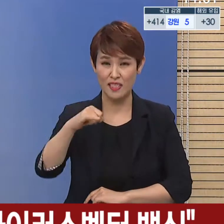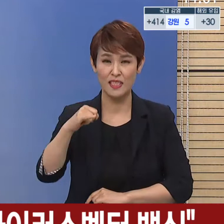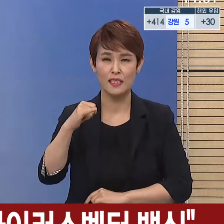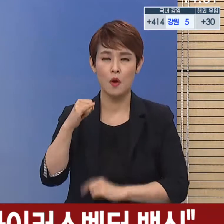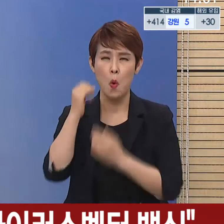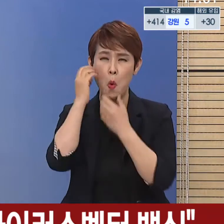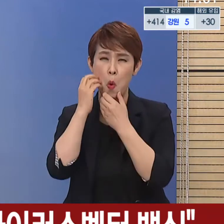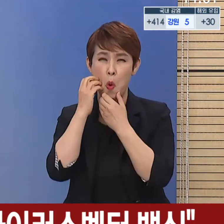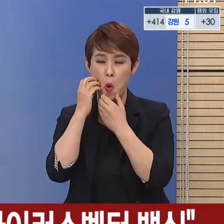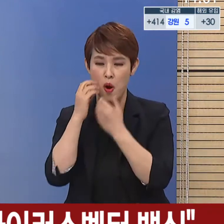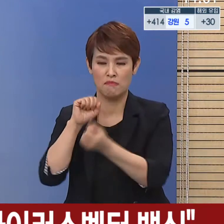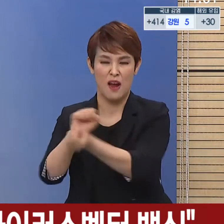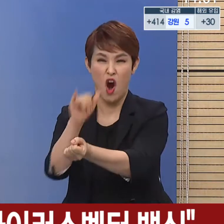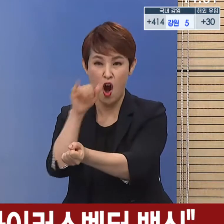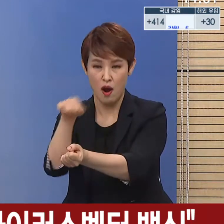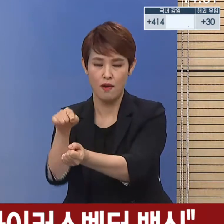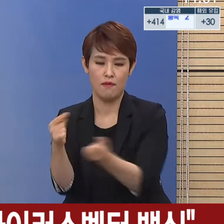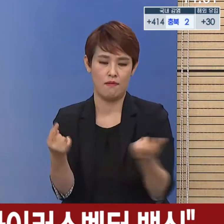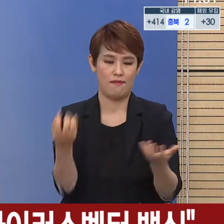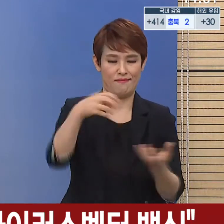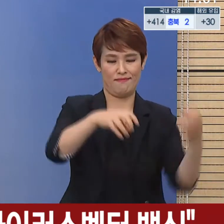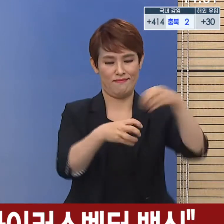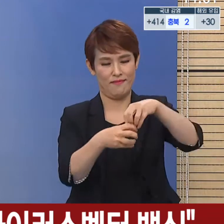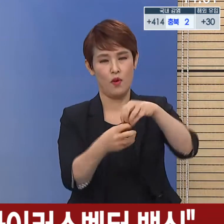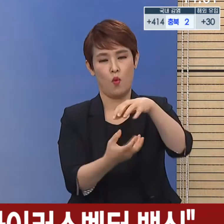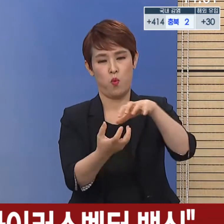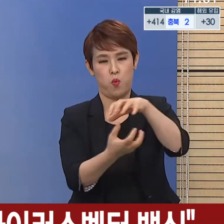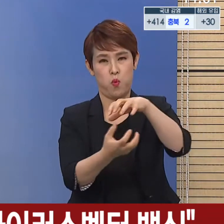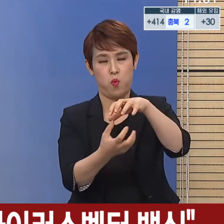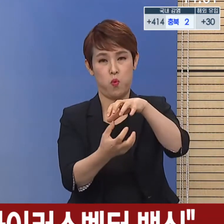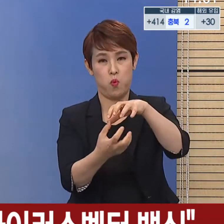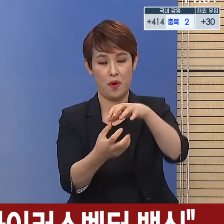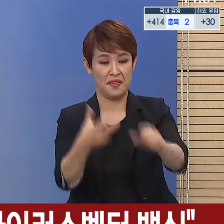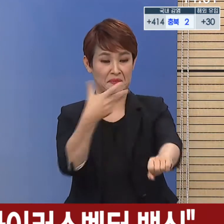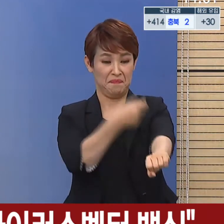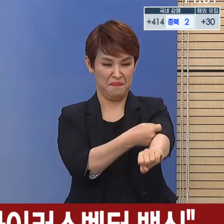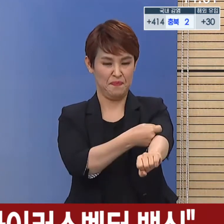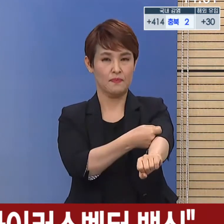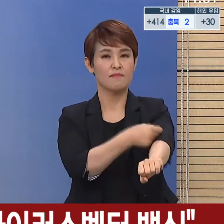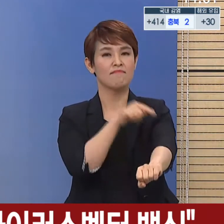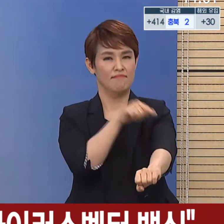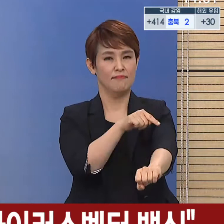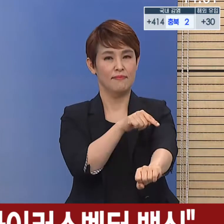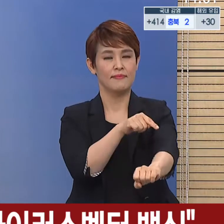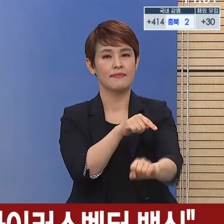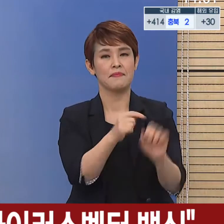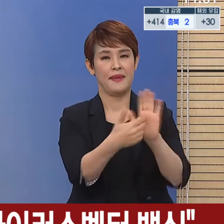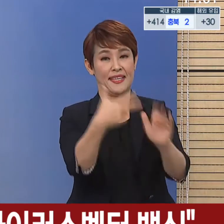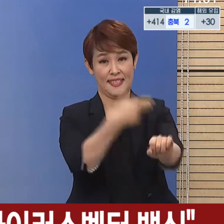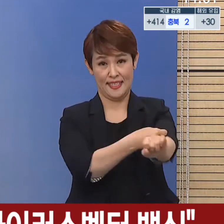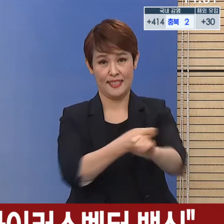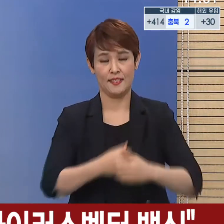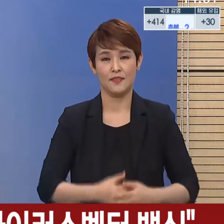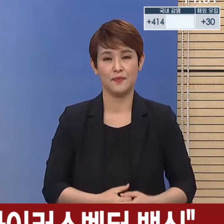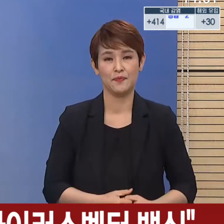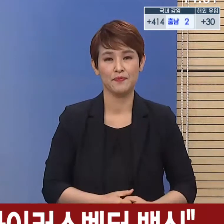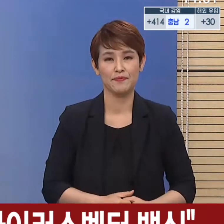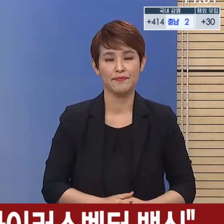넣어 배양, 생산한 후 사람 세포 안으로 전달하는 바이러스 벡터 백신입니다.